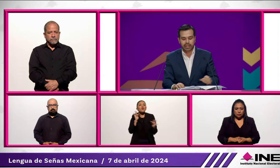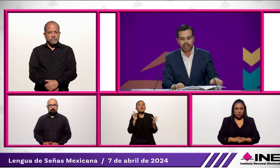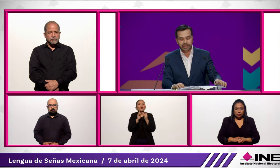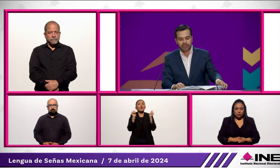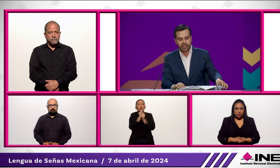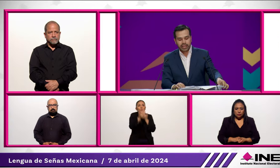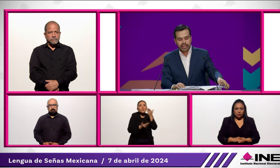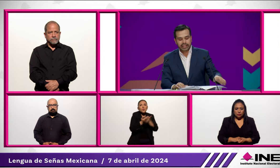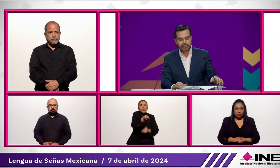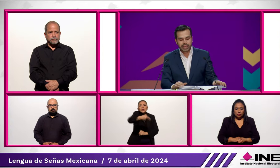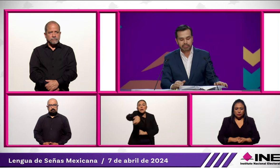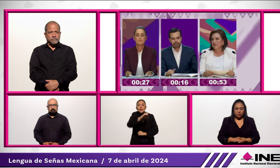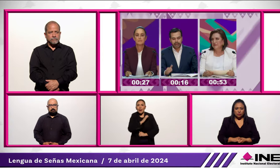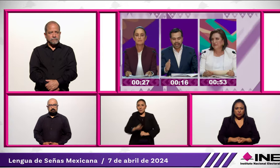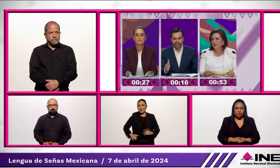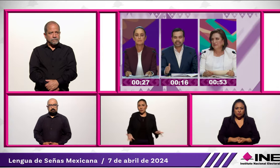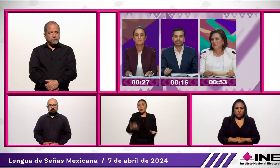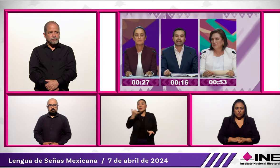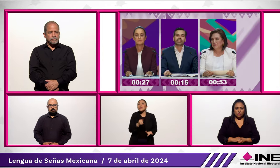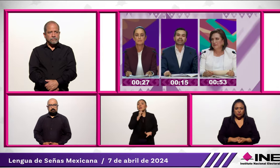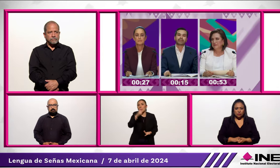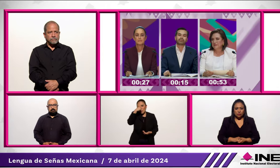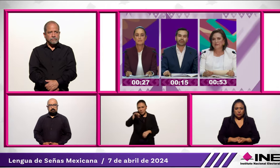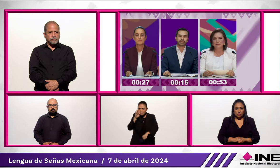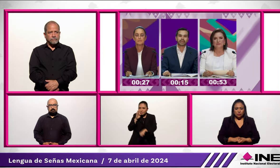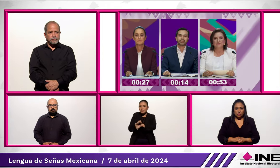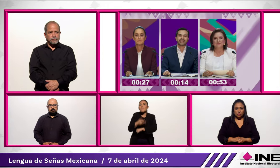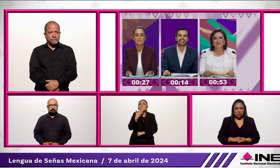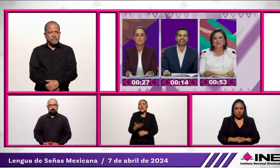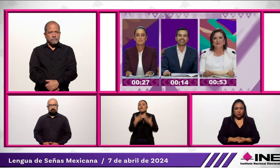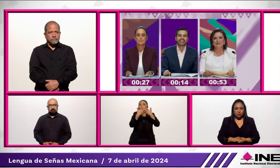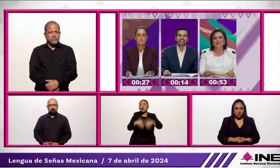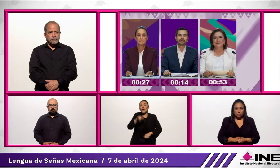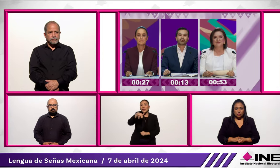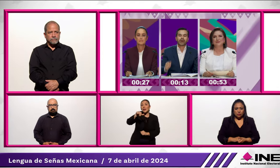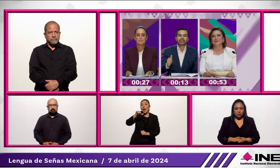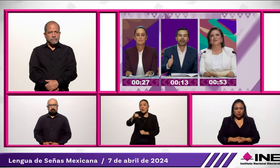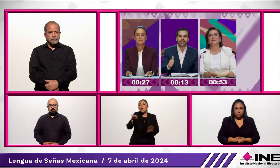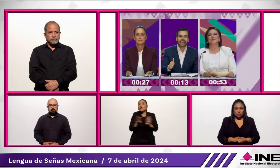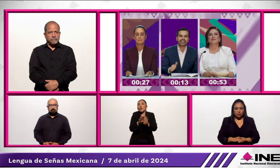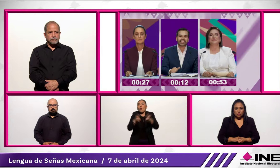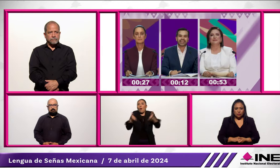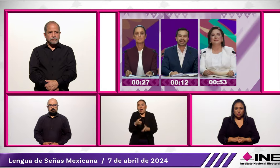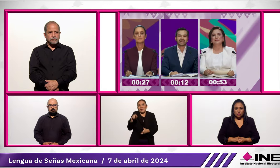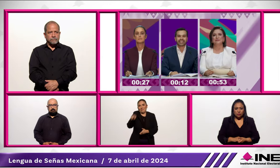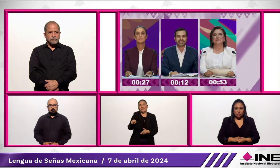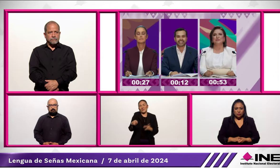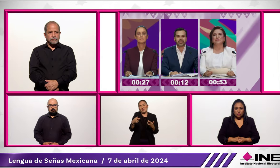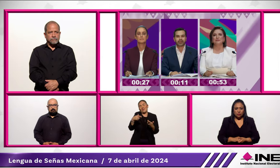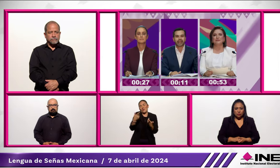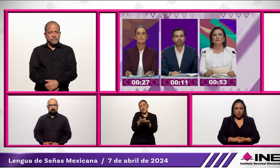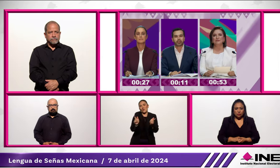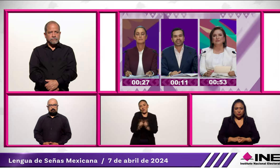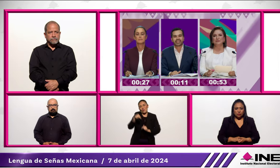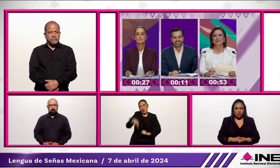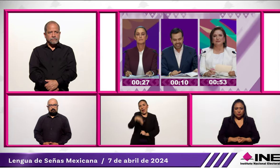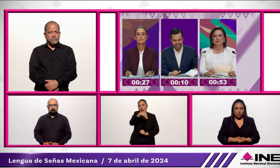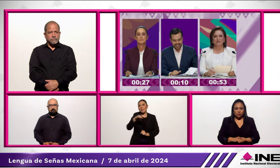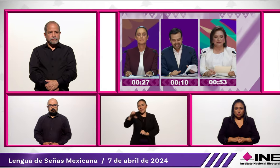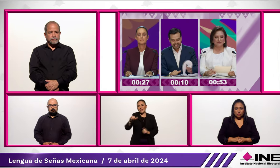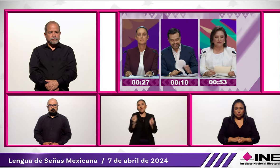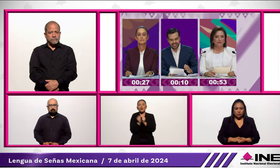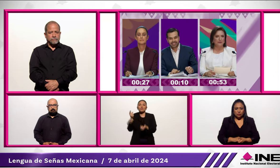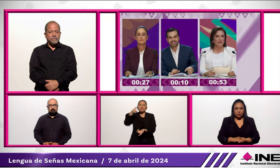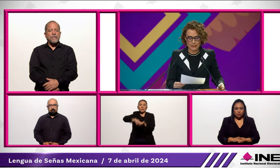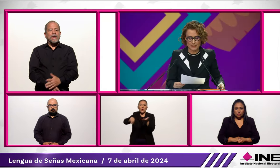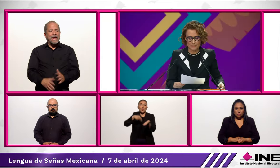propuestas de los candidatos. Y también para garantizar el funcionamiento del INAI, como lo ha hecho la bancada naranja en el Senado de la República. A